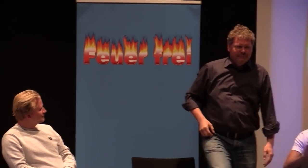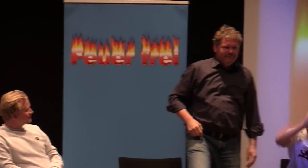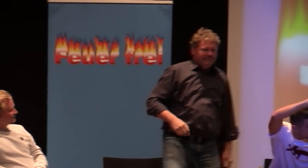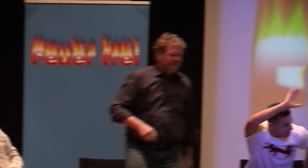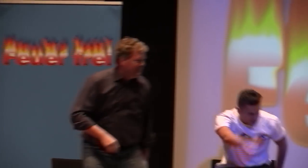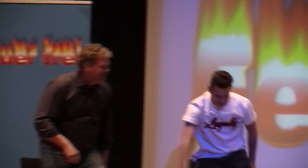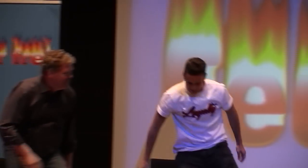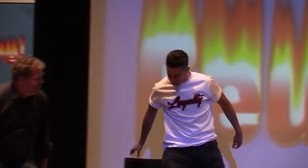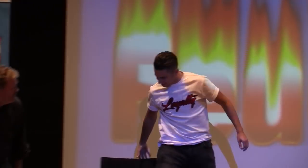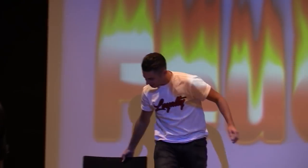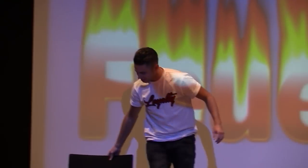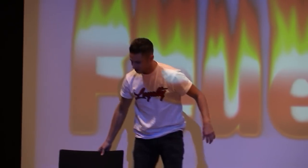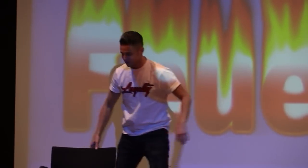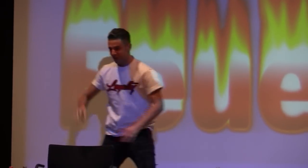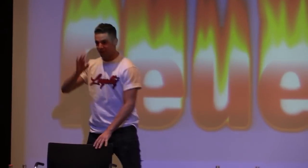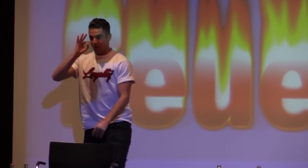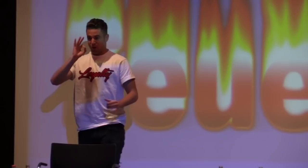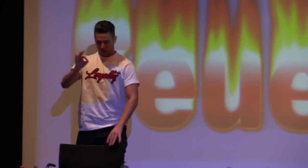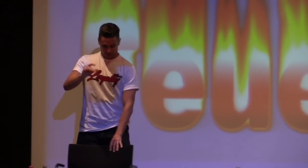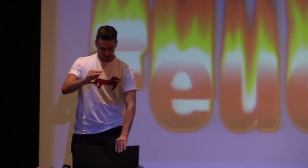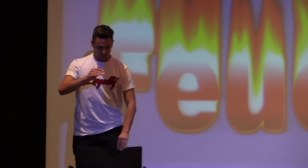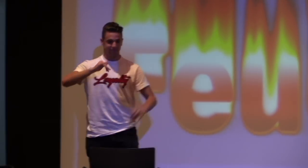mich. Ja, ich würde noch mal was sagen wollen.